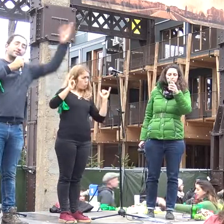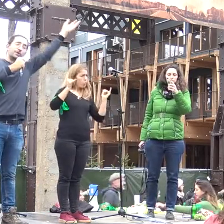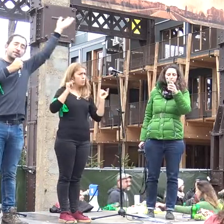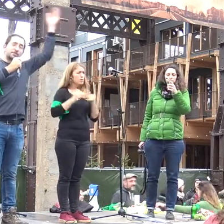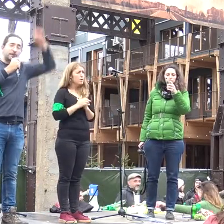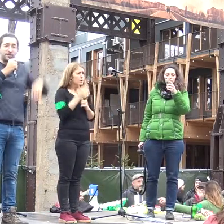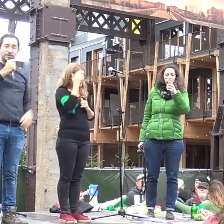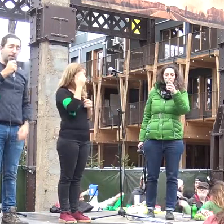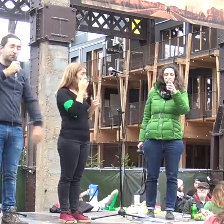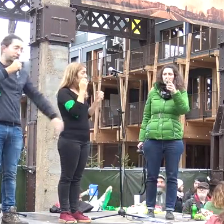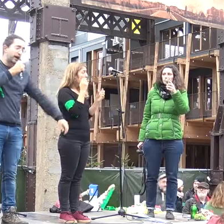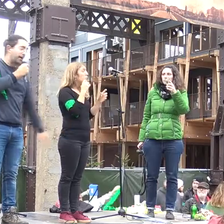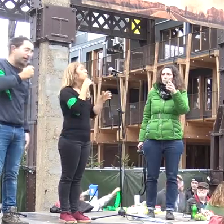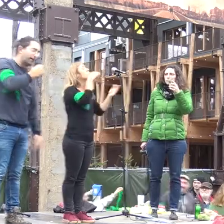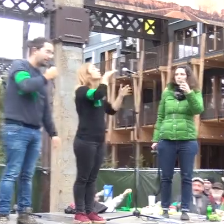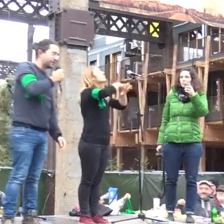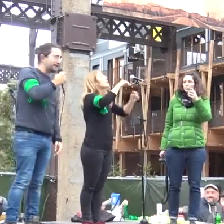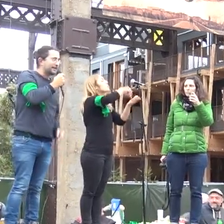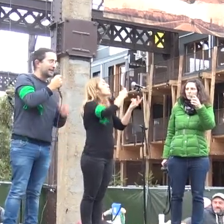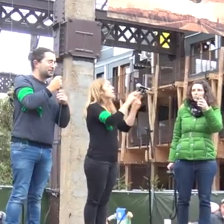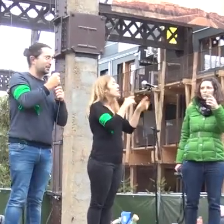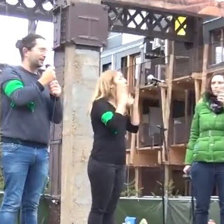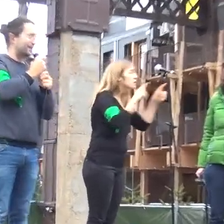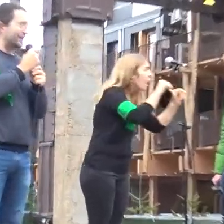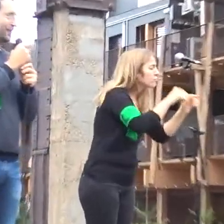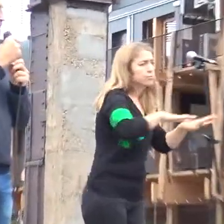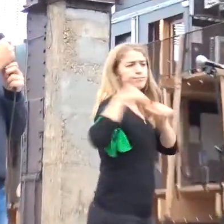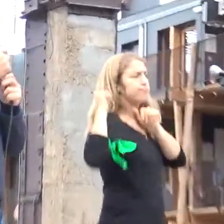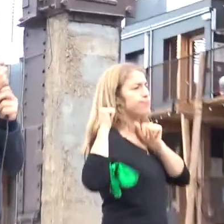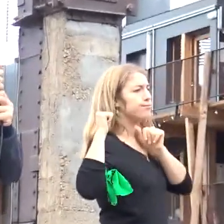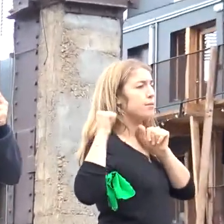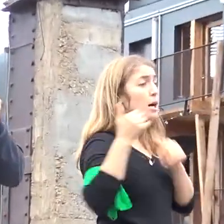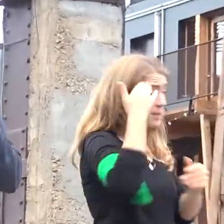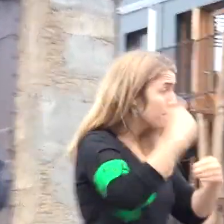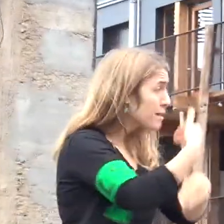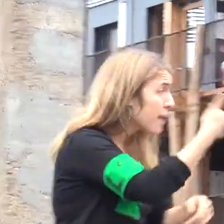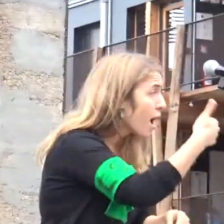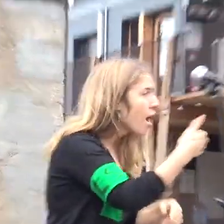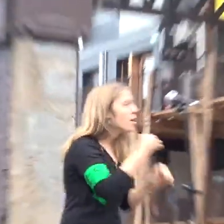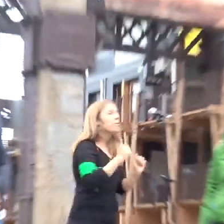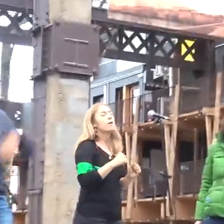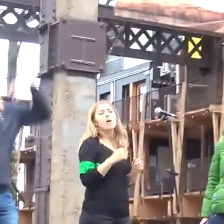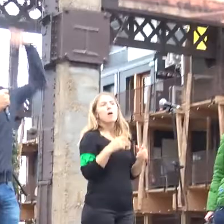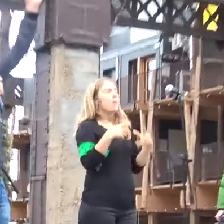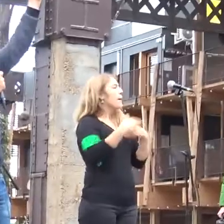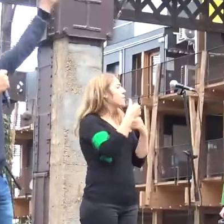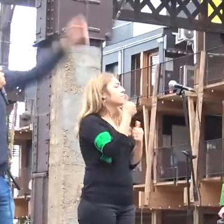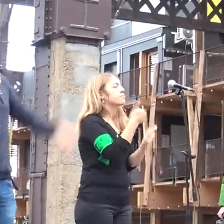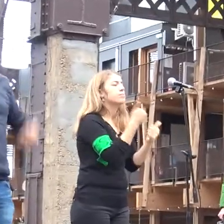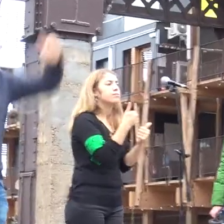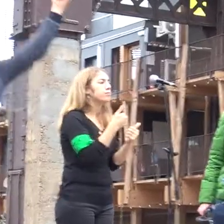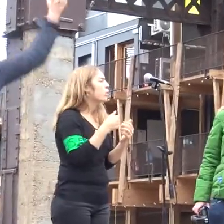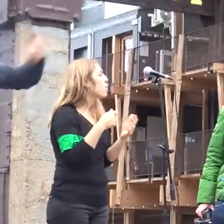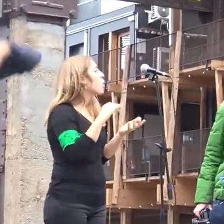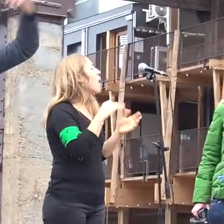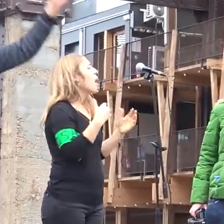S'il y a des violences qui se passent en ville, ben on s'en ira, hein, tant pis. Et puis, si ça se passe bien, par contre, ça peut être un super bon moment avec toutes les,